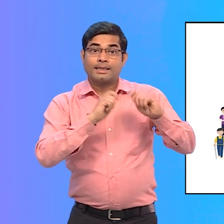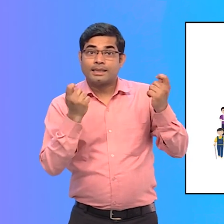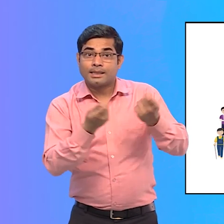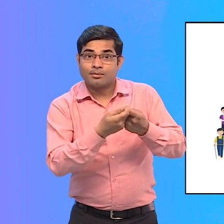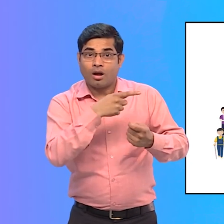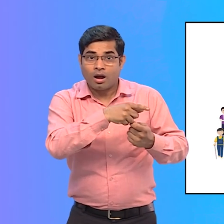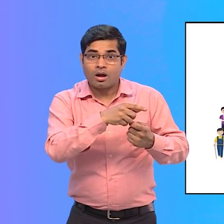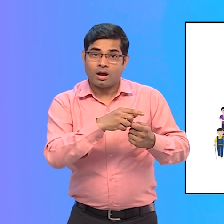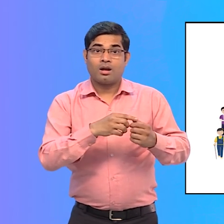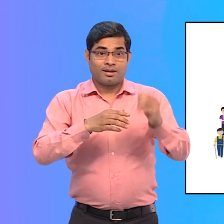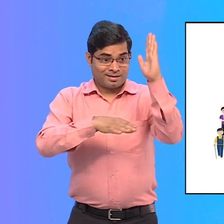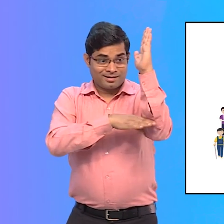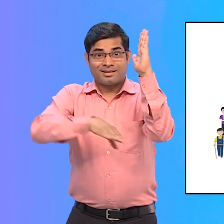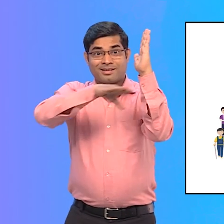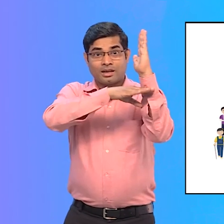की ओर मार्गदर्शन करें